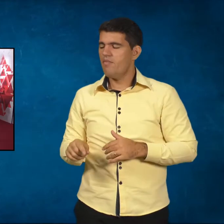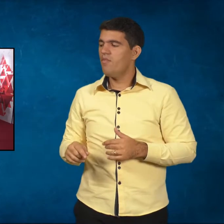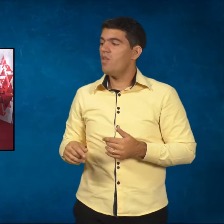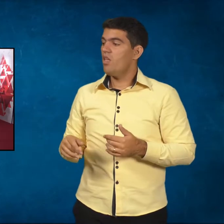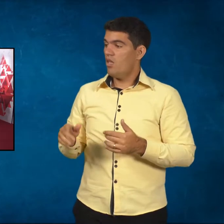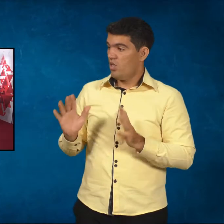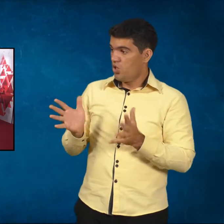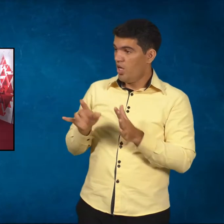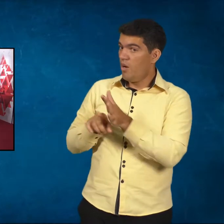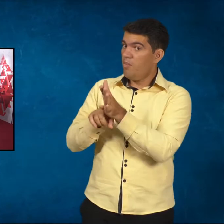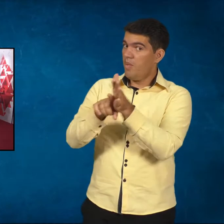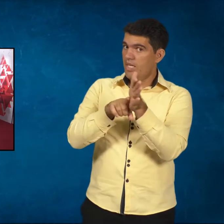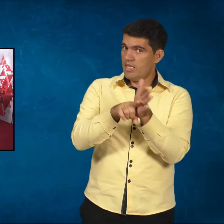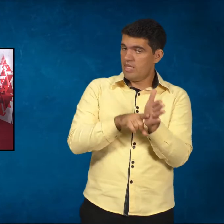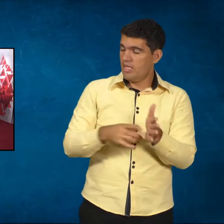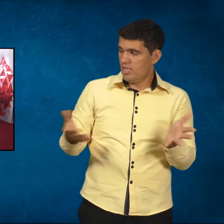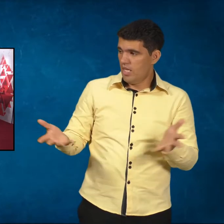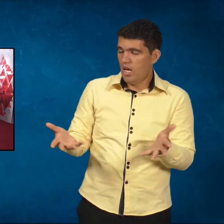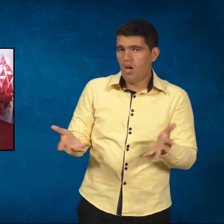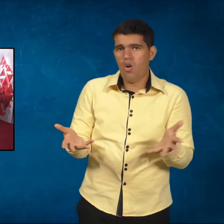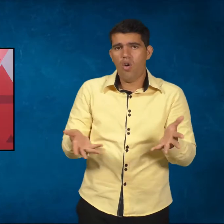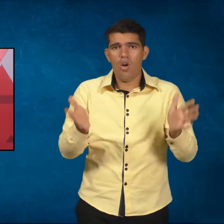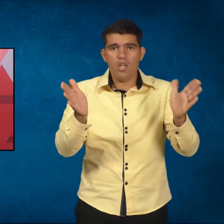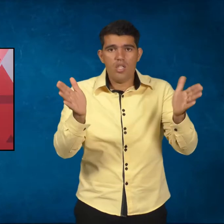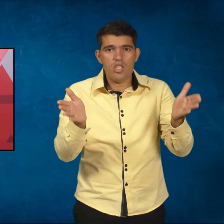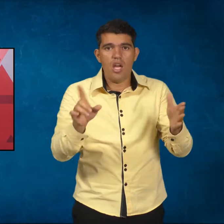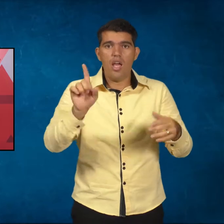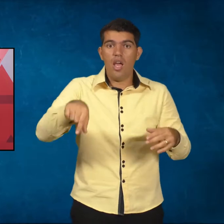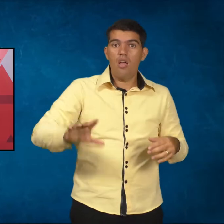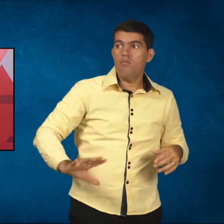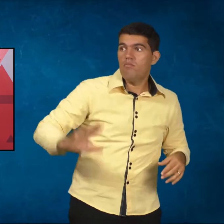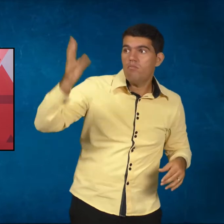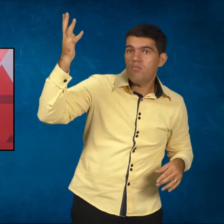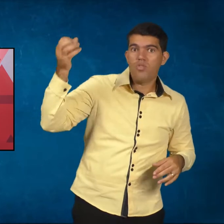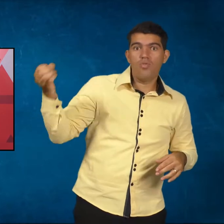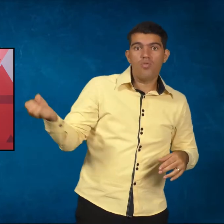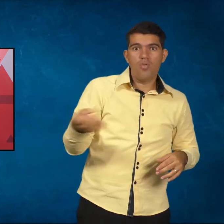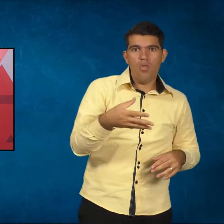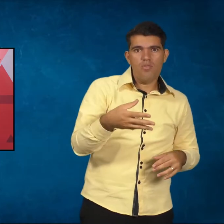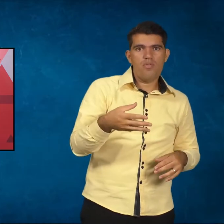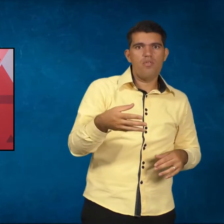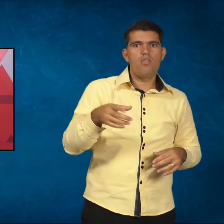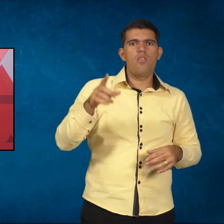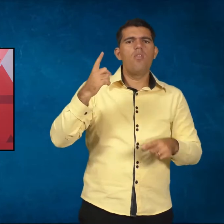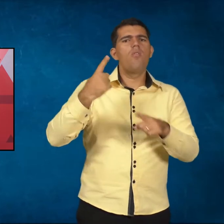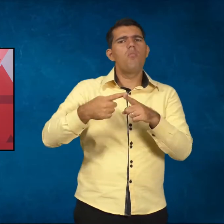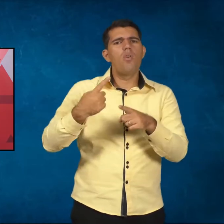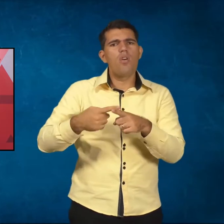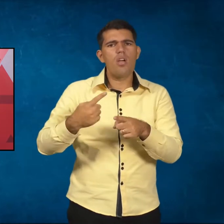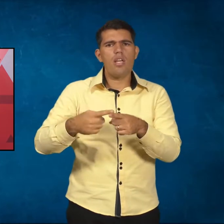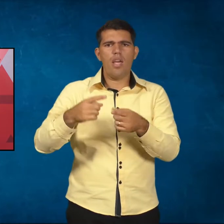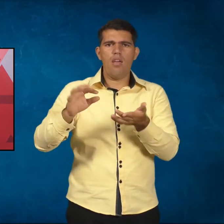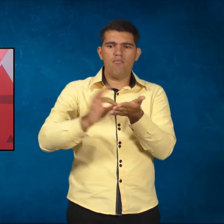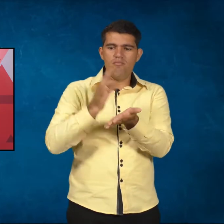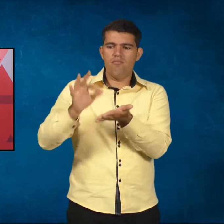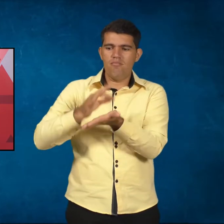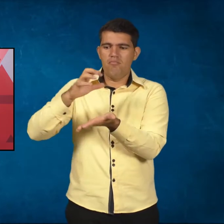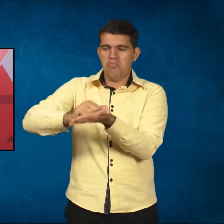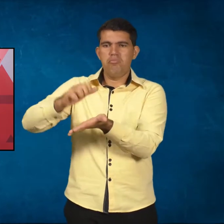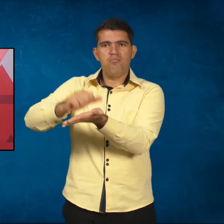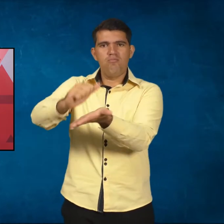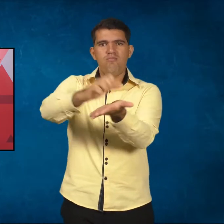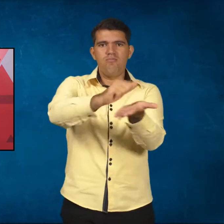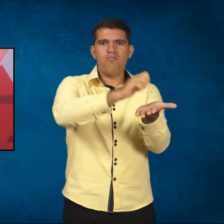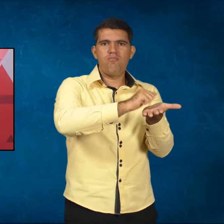pesquisas a gente tá fazendo pesquisa agora para tentar compreender um fenômeno relativamente recente a queda das matrículas a